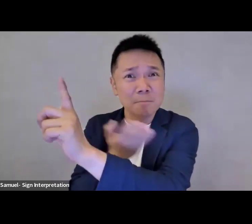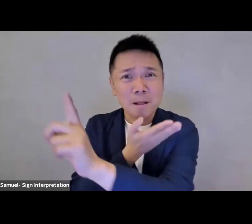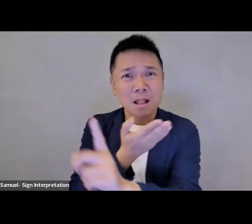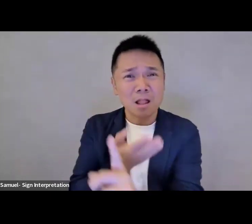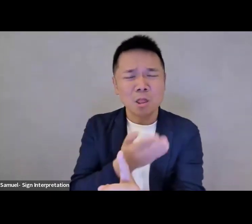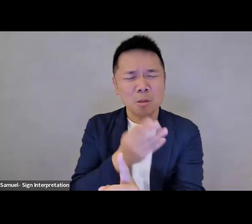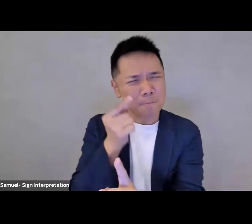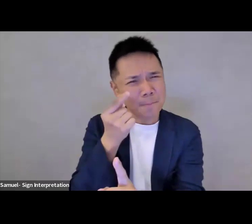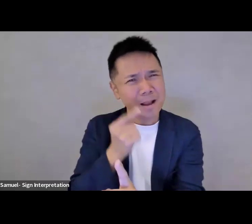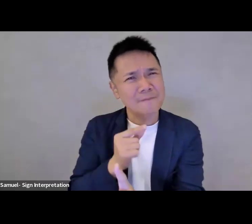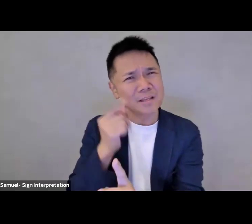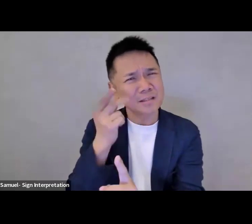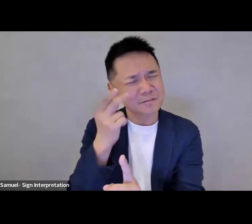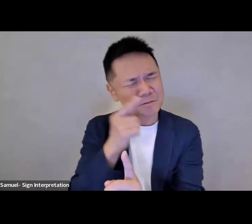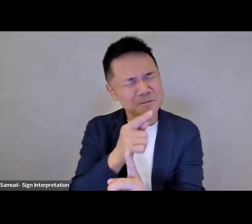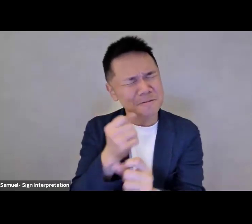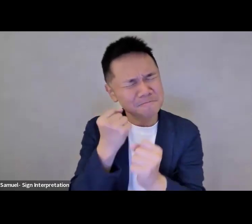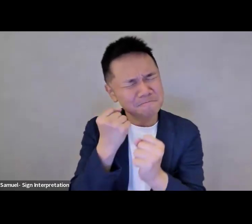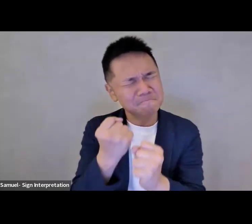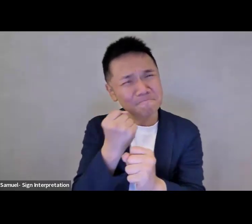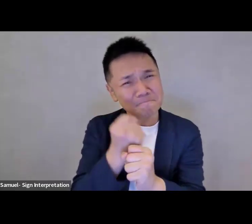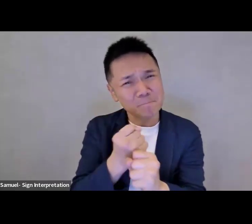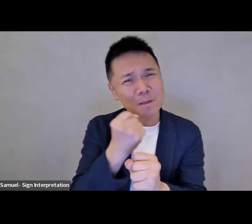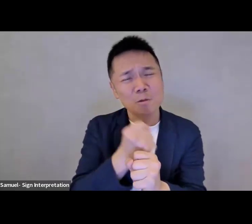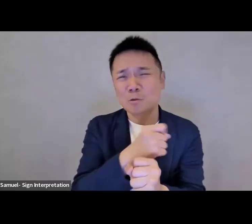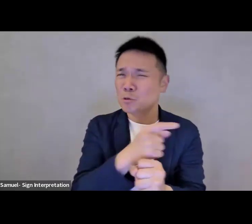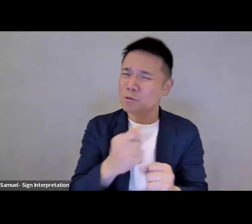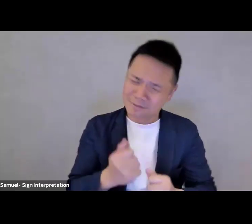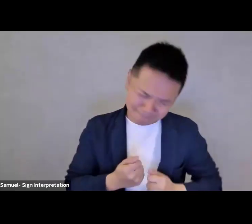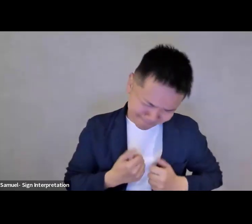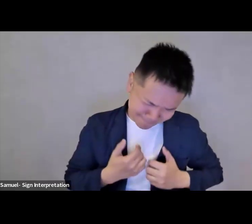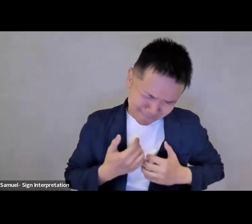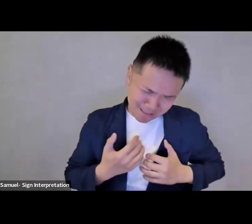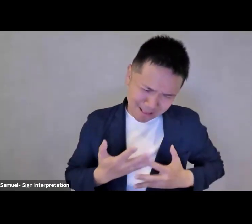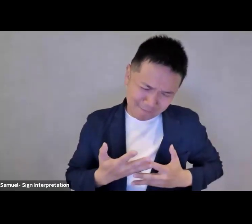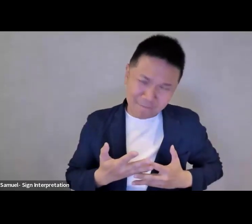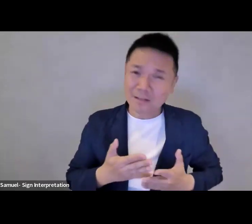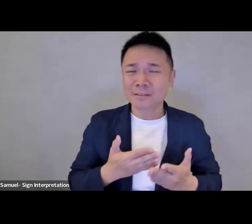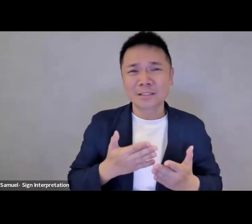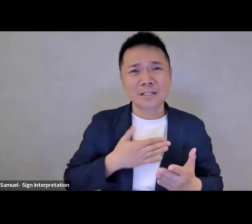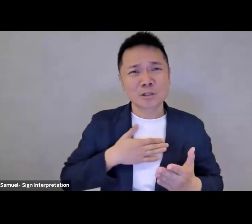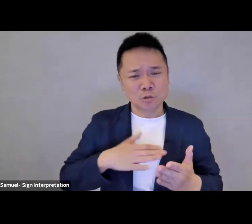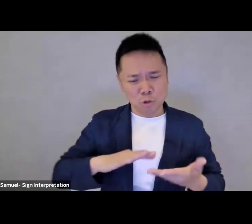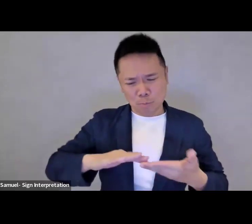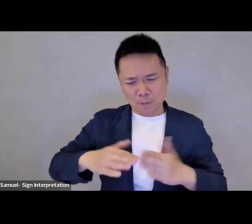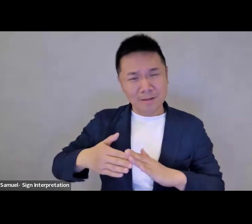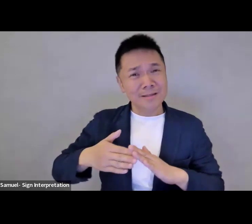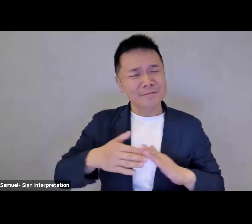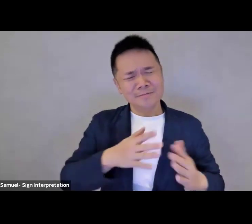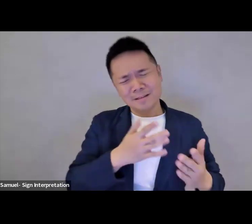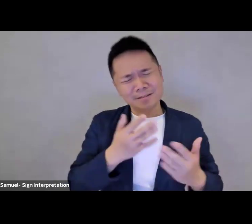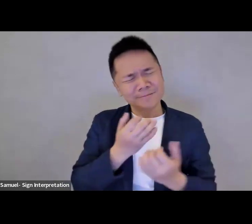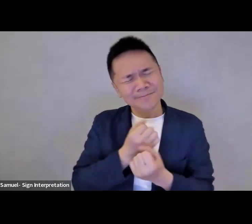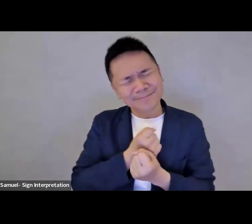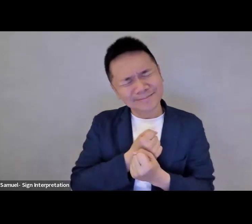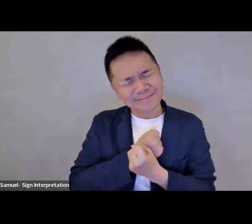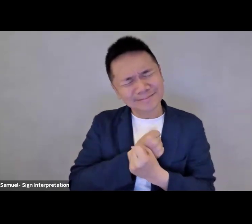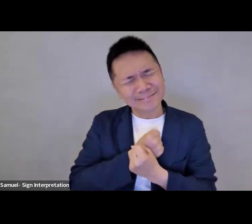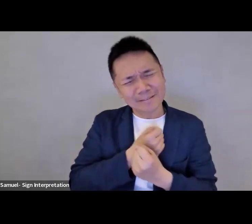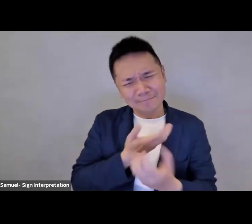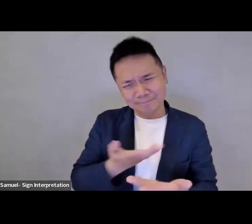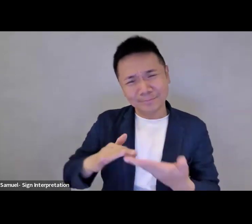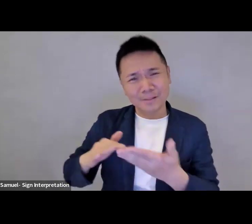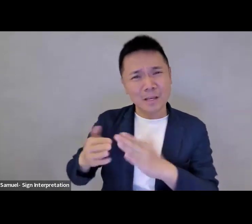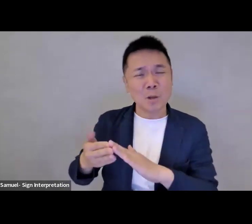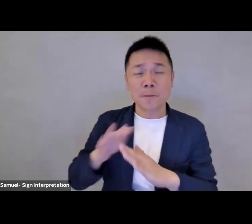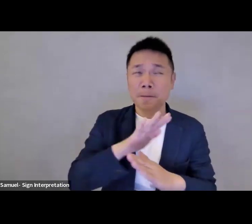为我是忙的，我见不到你离开我们，你离开我们太早